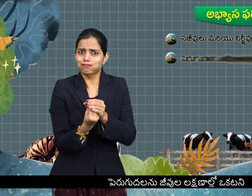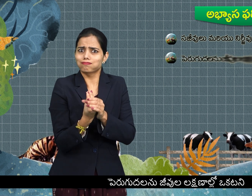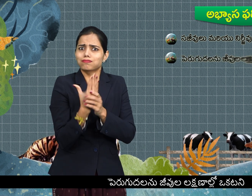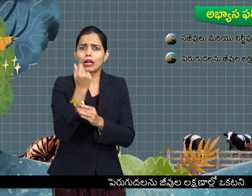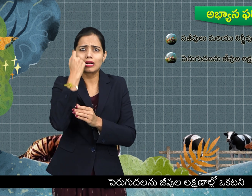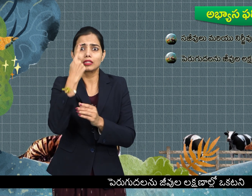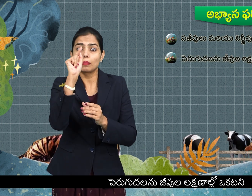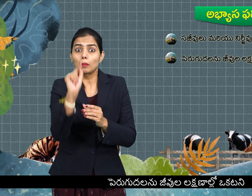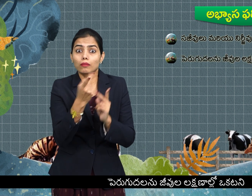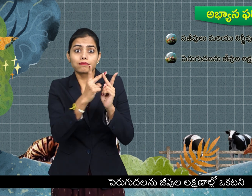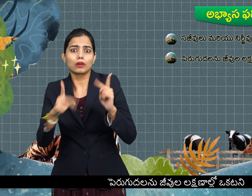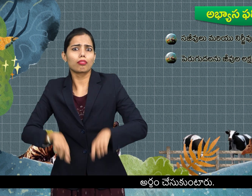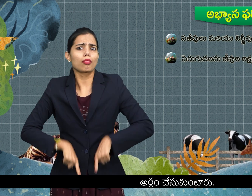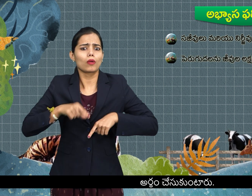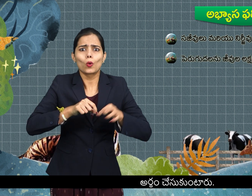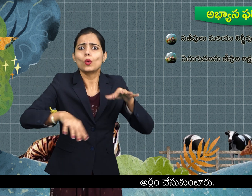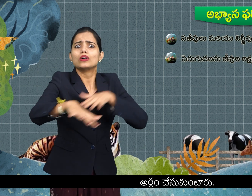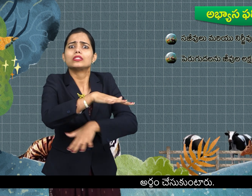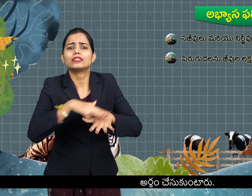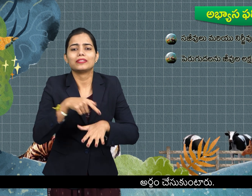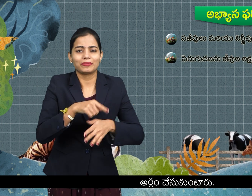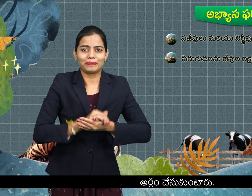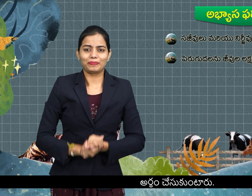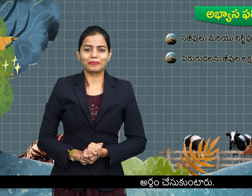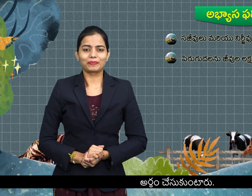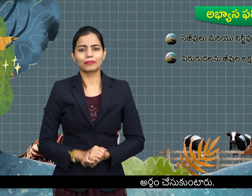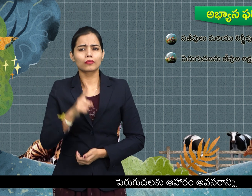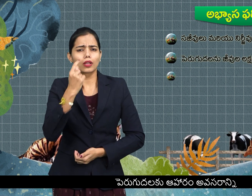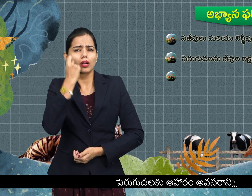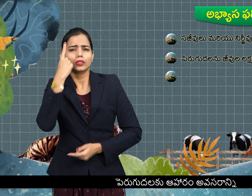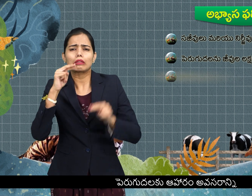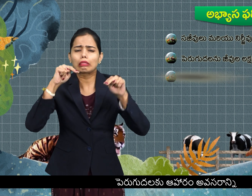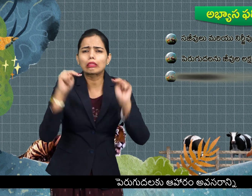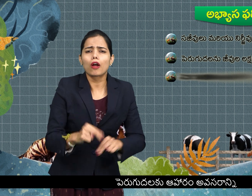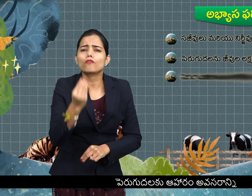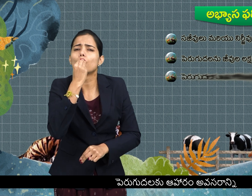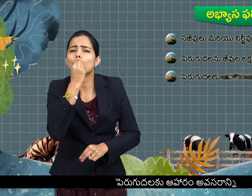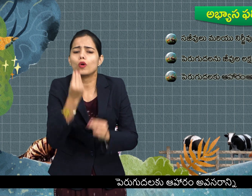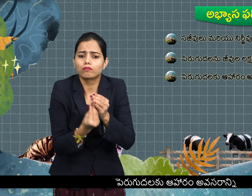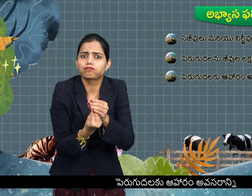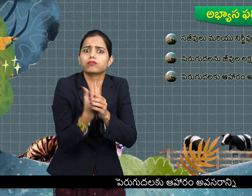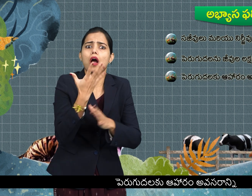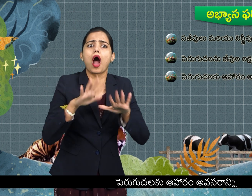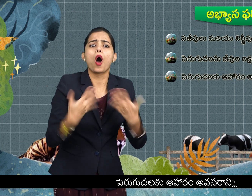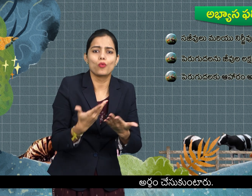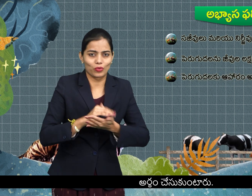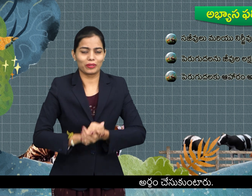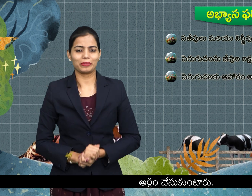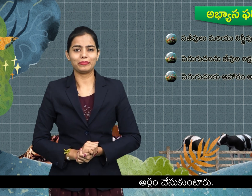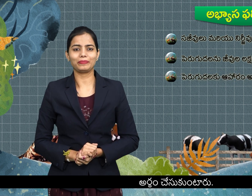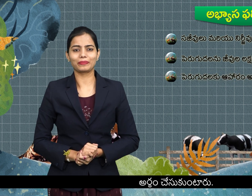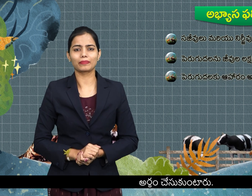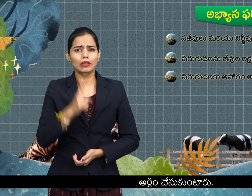పెరుగుదలను జీవుల లక్షణాల్లో ఒకటని అర్థం చేసుకుంటారు. పెరుగుదలకు ఆహారం అవసరాన్ని